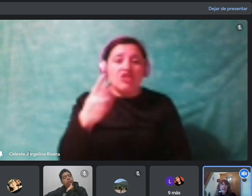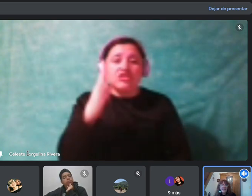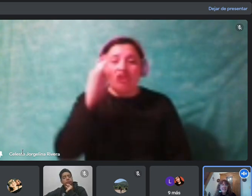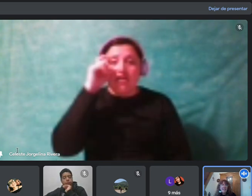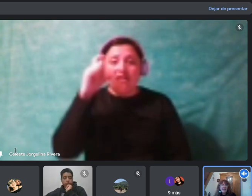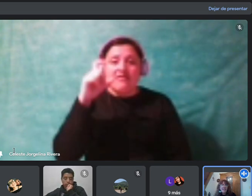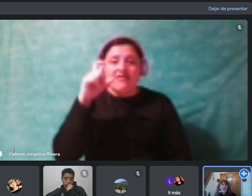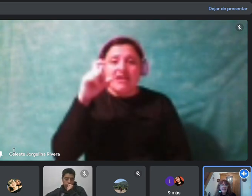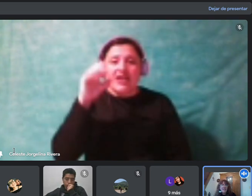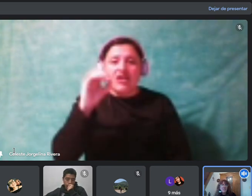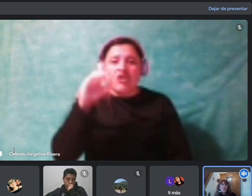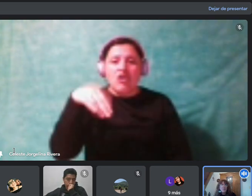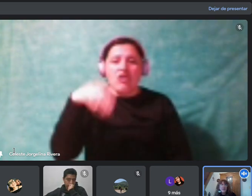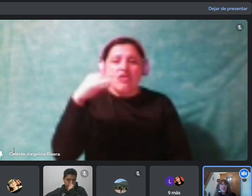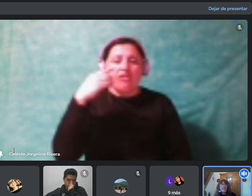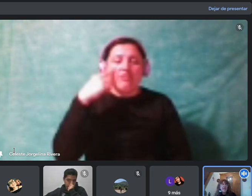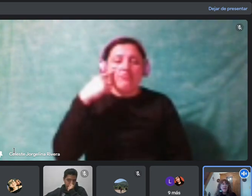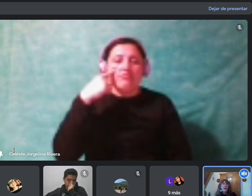acá ING